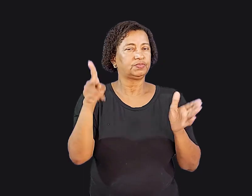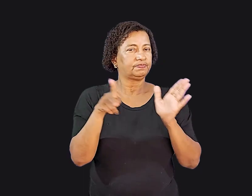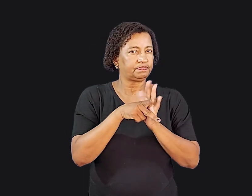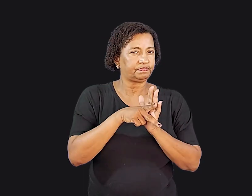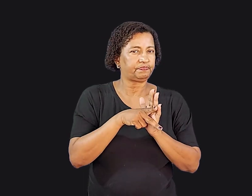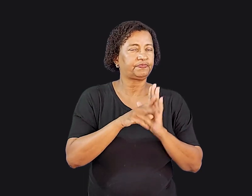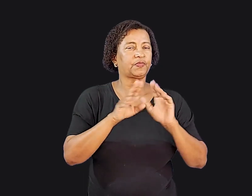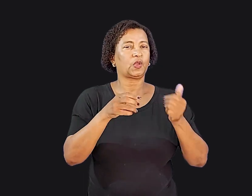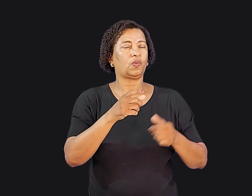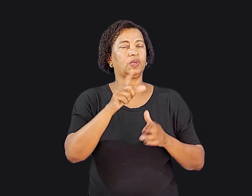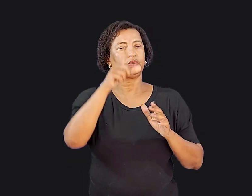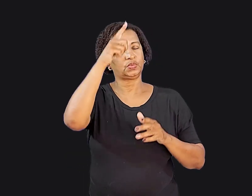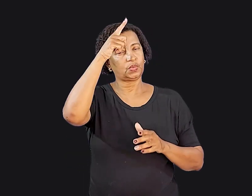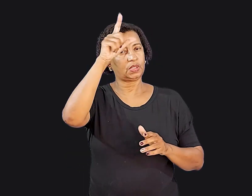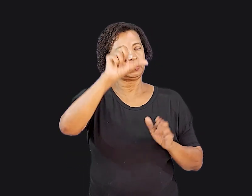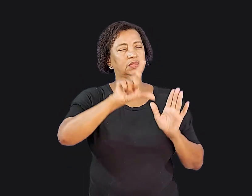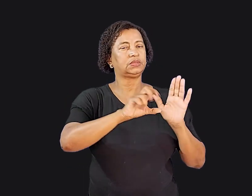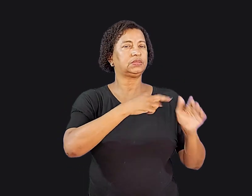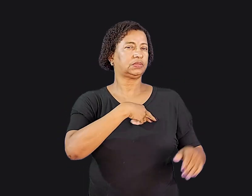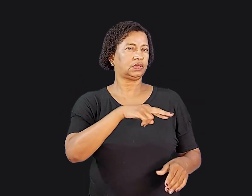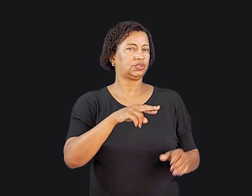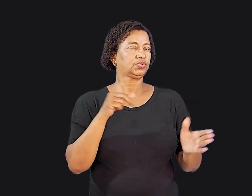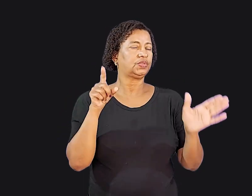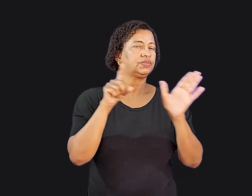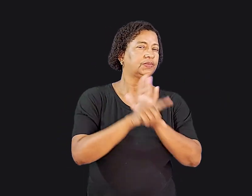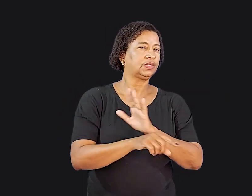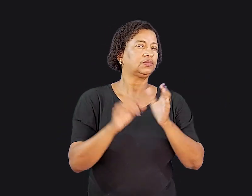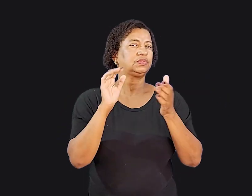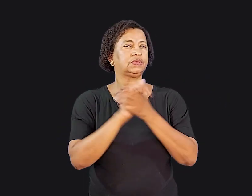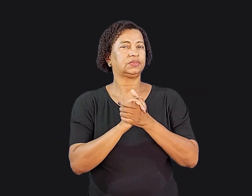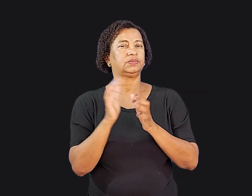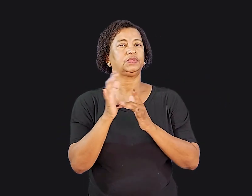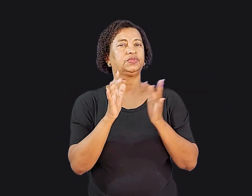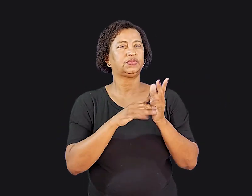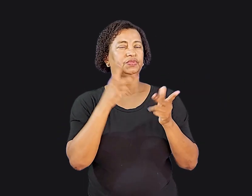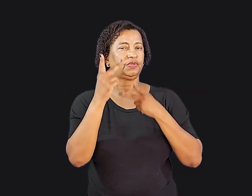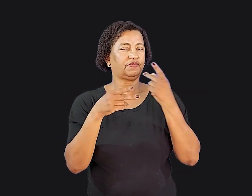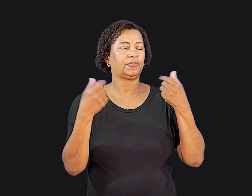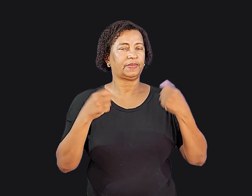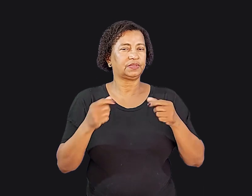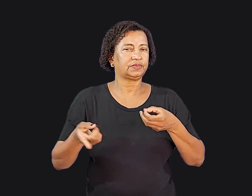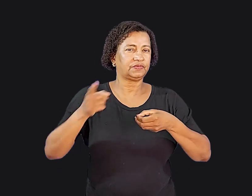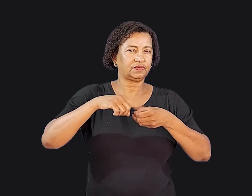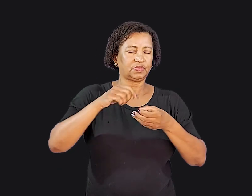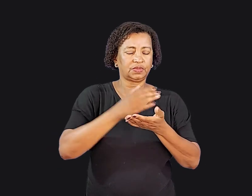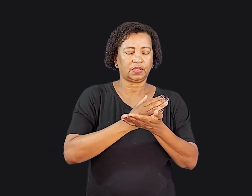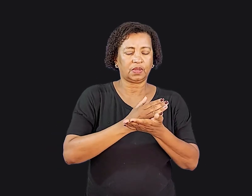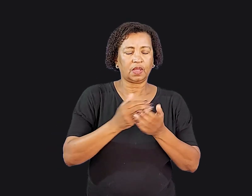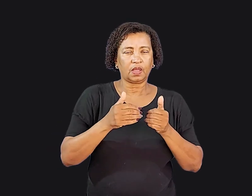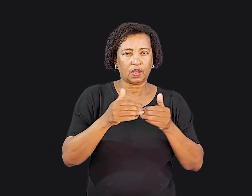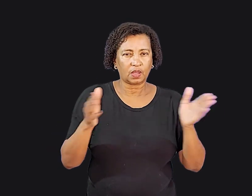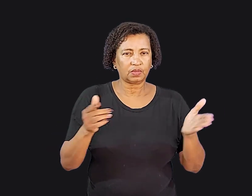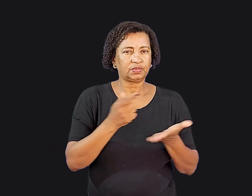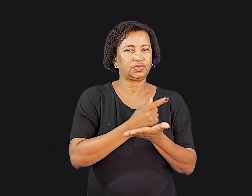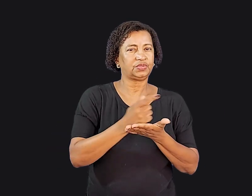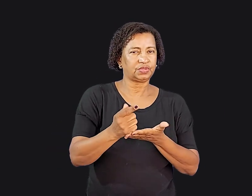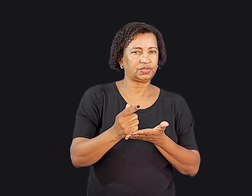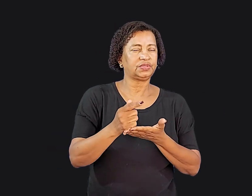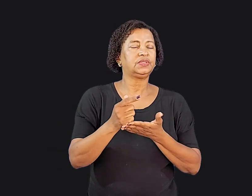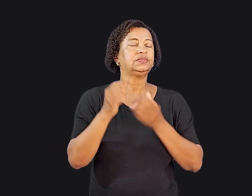os líderes religiosos perguntaram sobre casamento para Jesus, ele lhes disse que deveriam voltar aos princípios de Gênesis e a Moisés e considerar o casamento